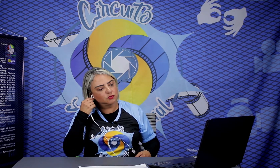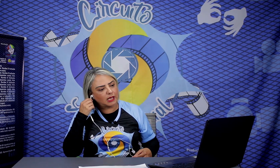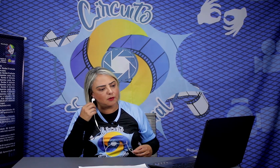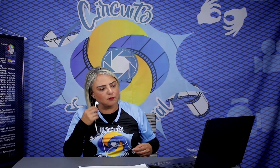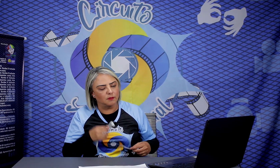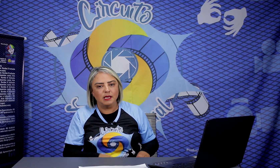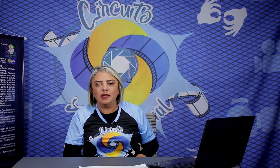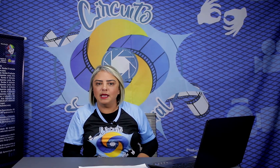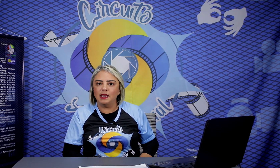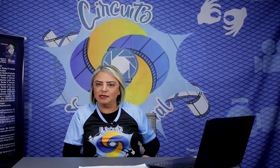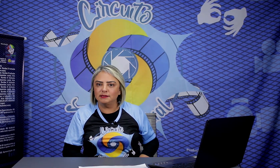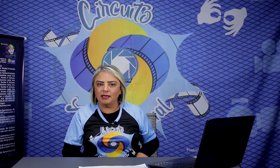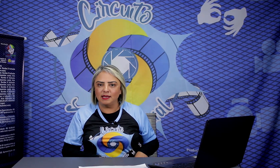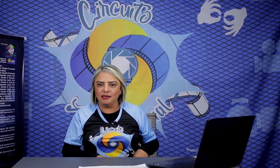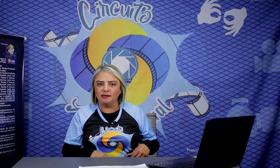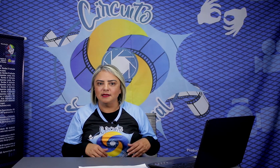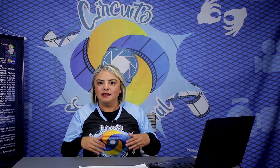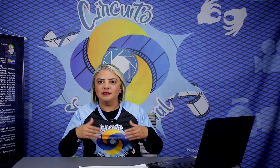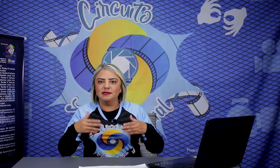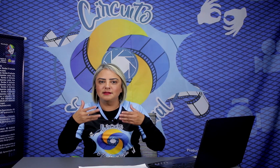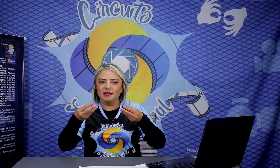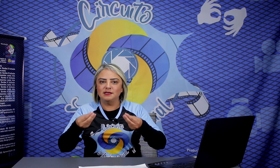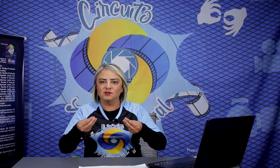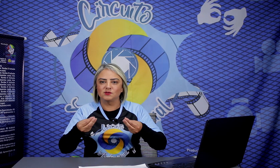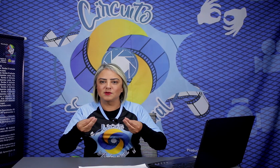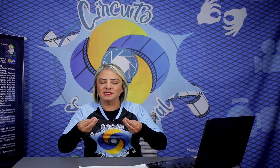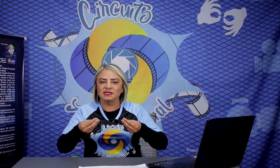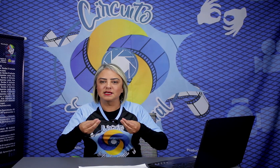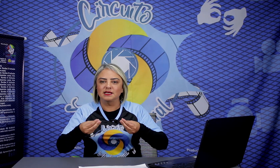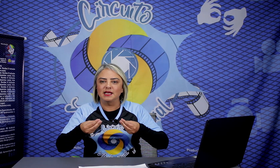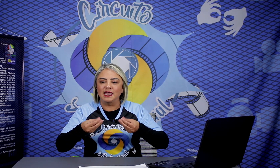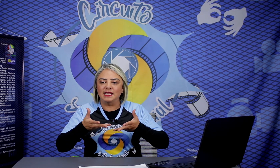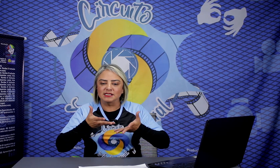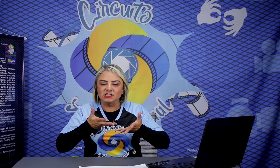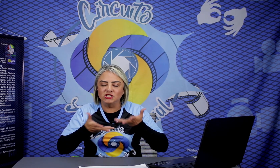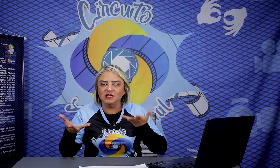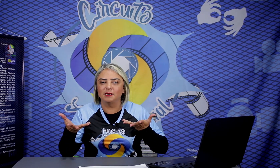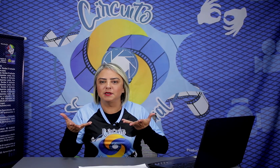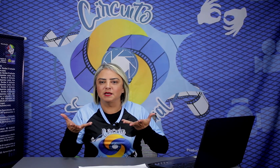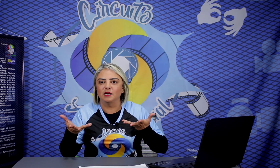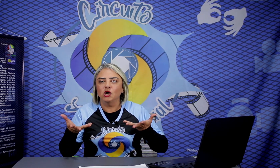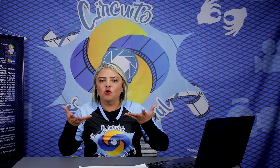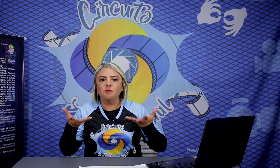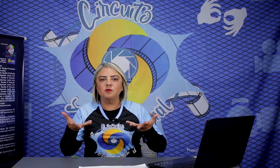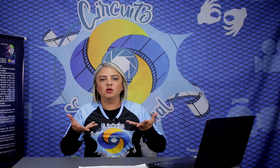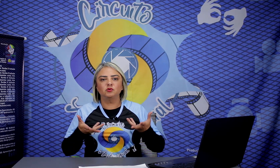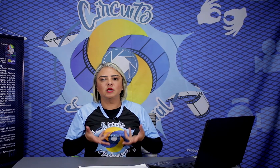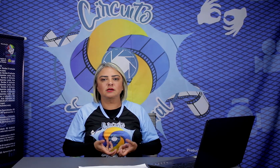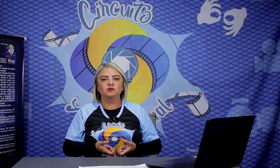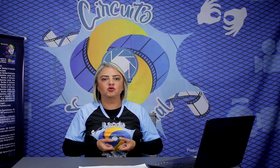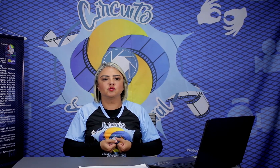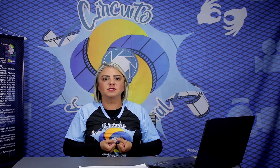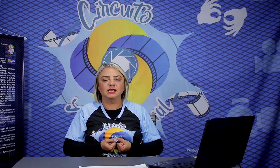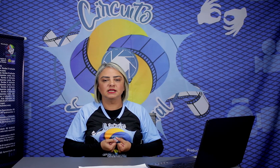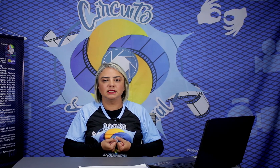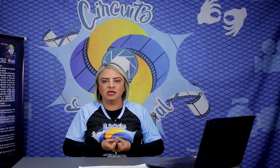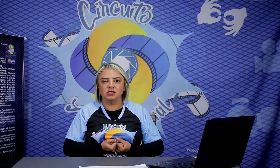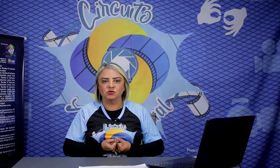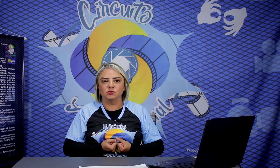cultural, ele tem que ter isso, essa dinâmica. Como que eu tô lá num show de sertanejo